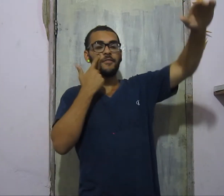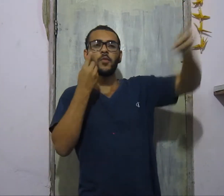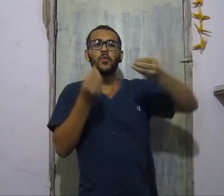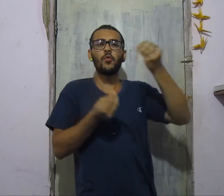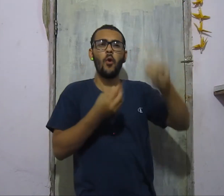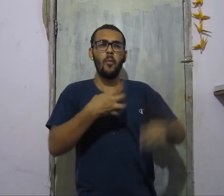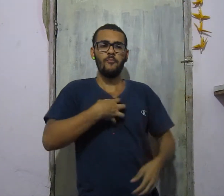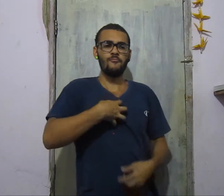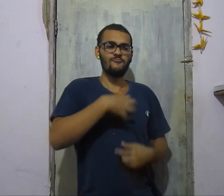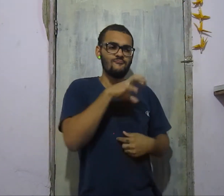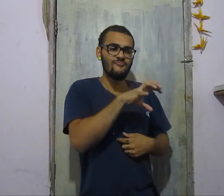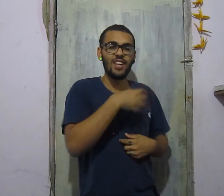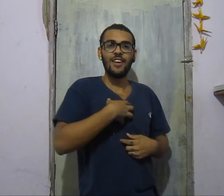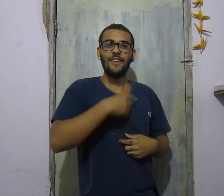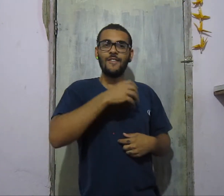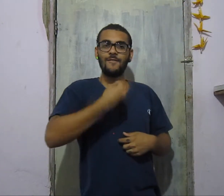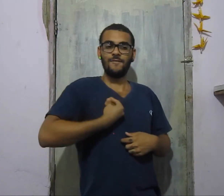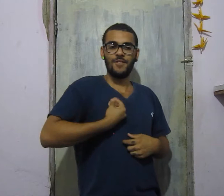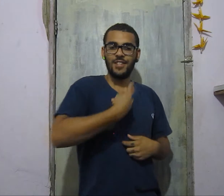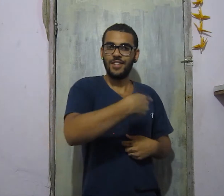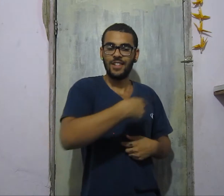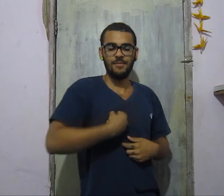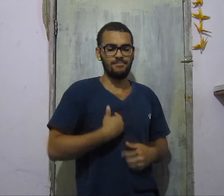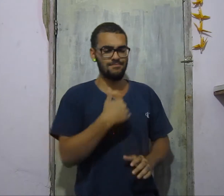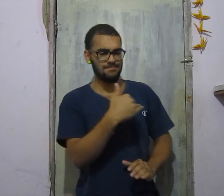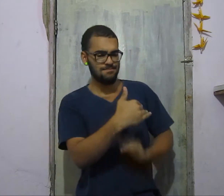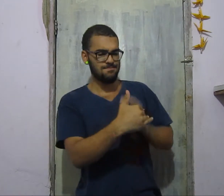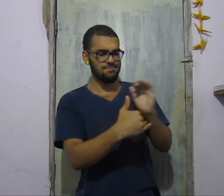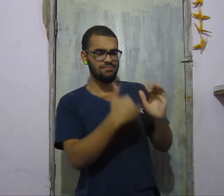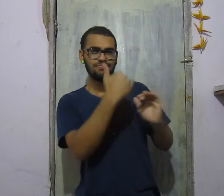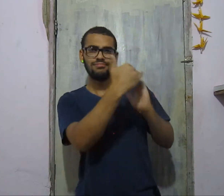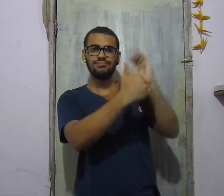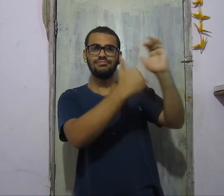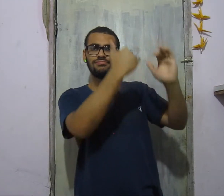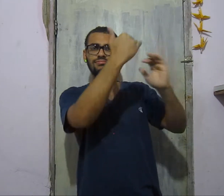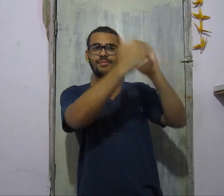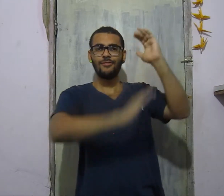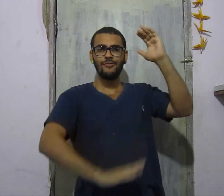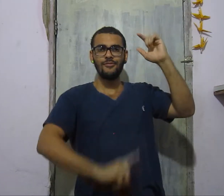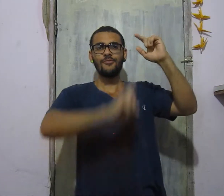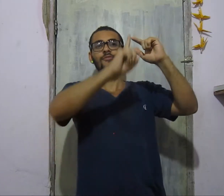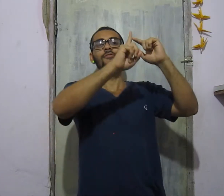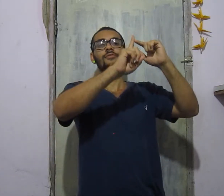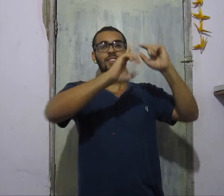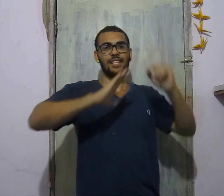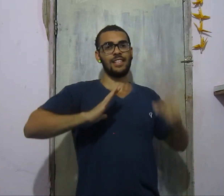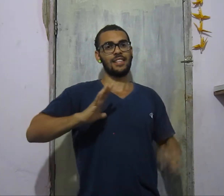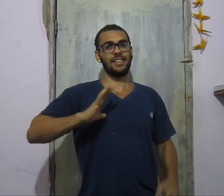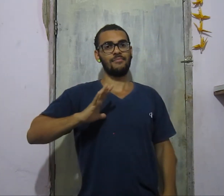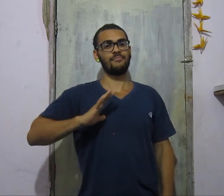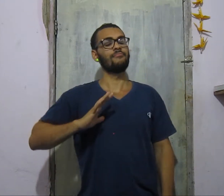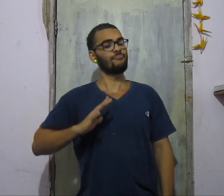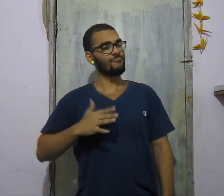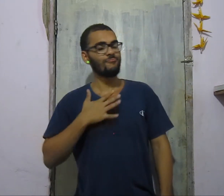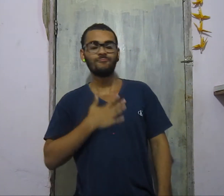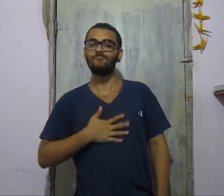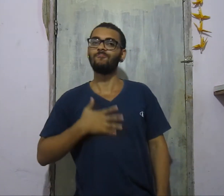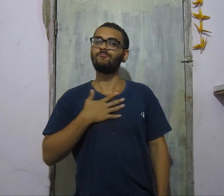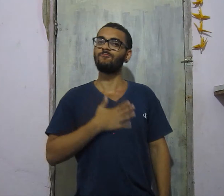conquista isso. Então o jeito da mulher, o modo como ela vai se desenvolvendo até ela alcançar sucesso,